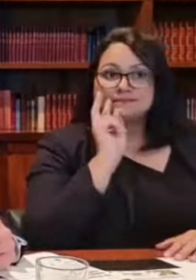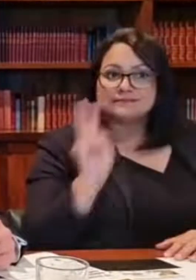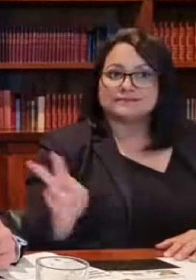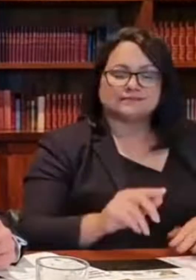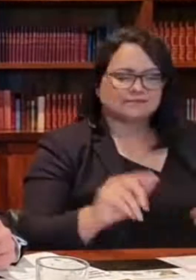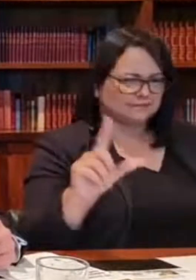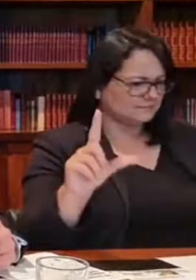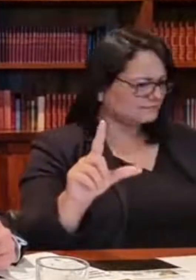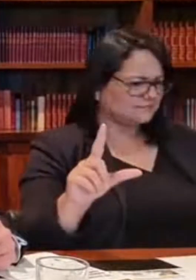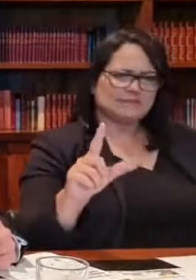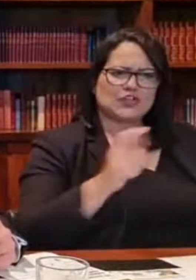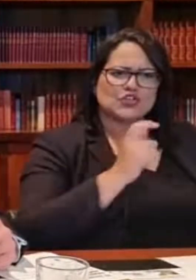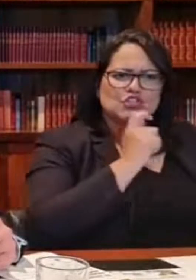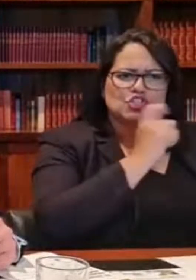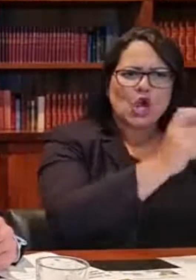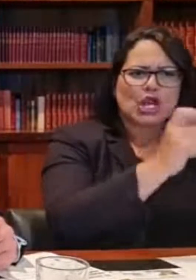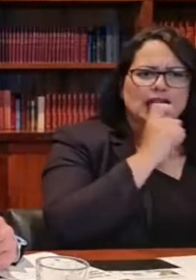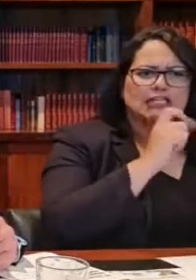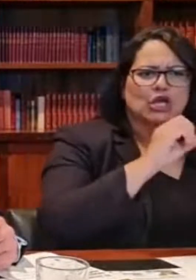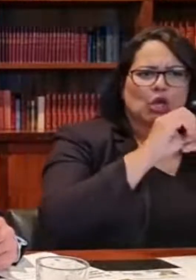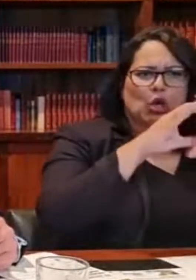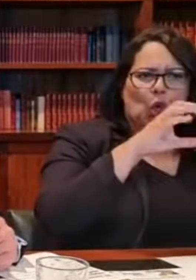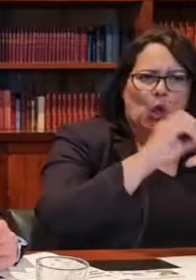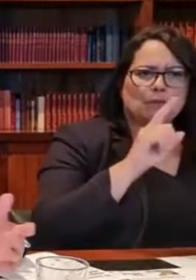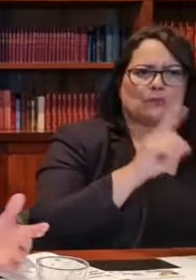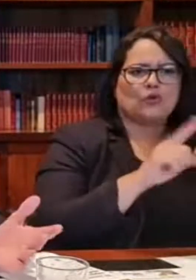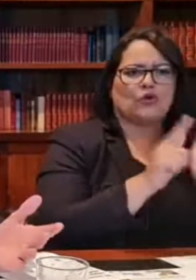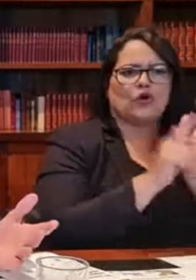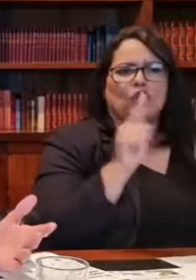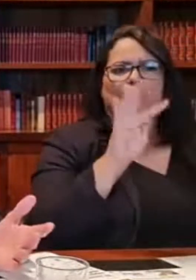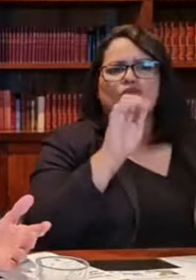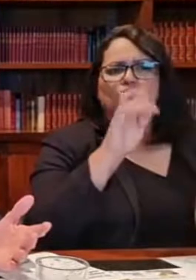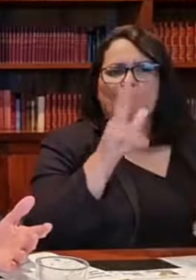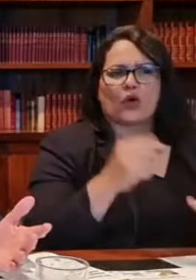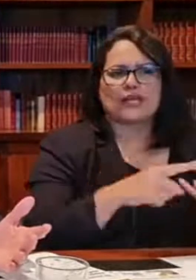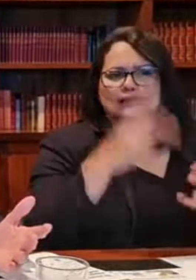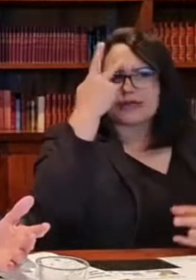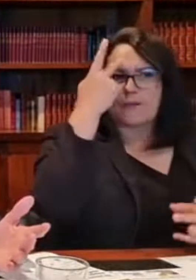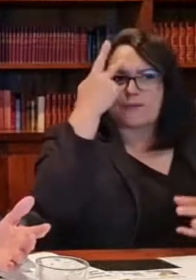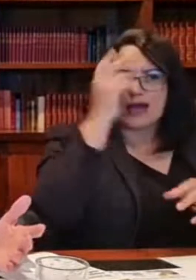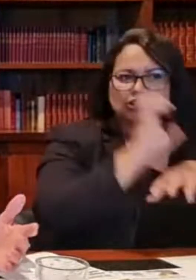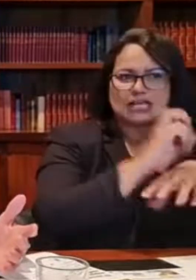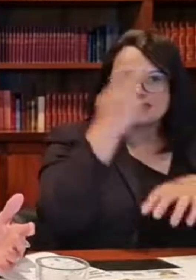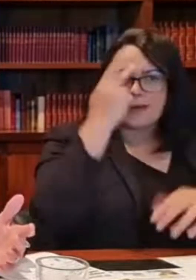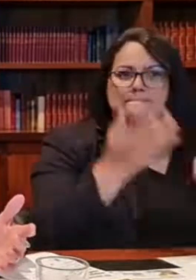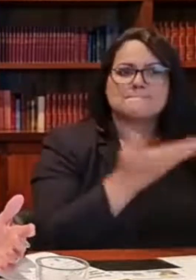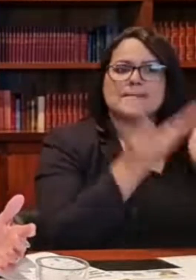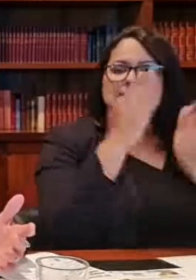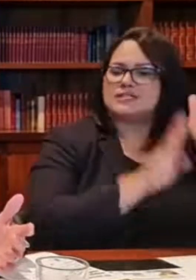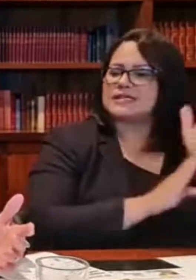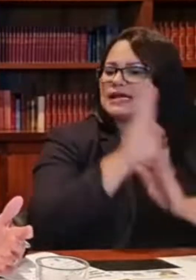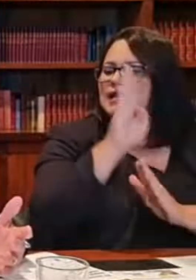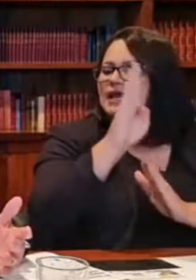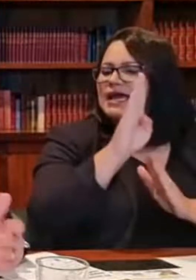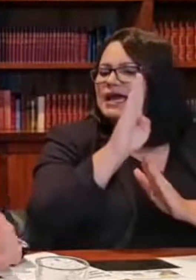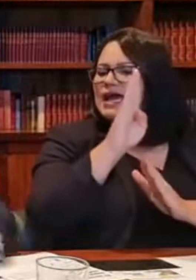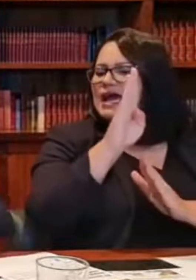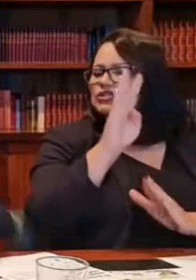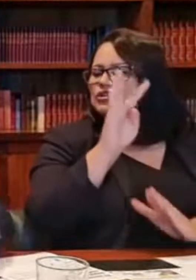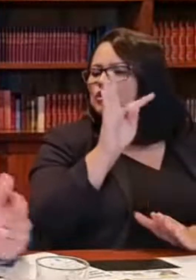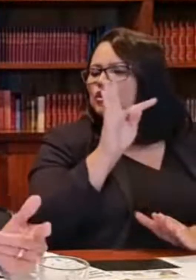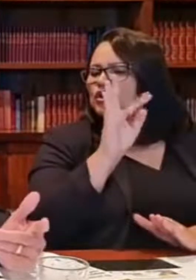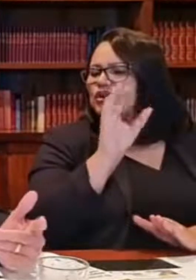jornalista da Globo, Folha, Estado de São Paulo, pedindo reajuste de 9% para Todex. É isso